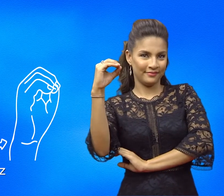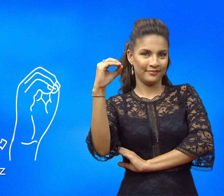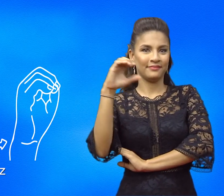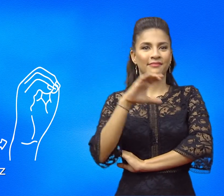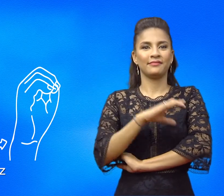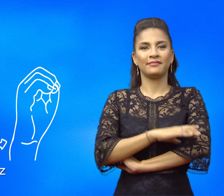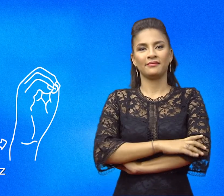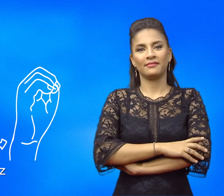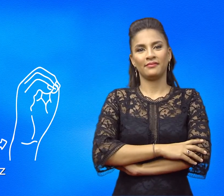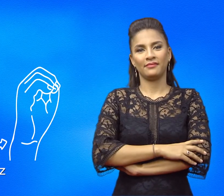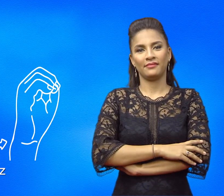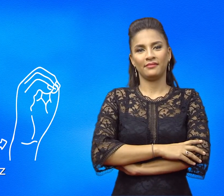10